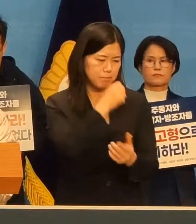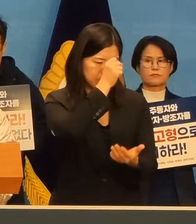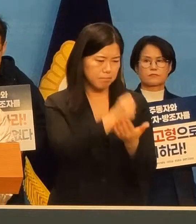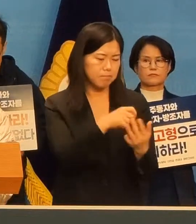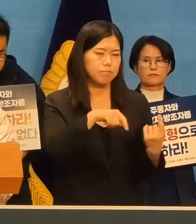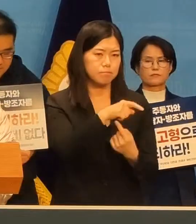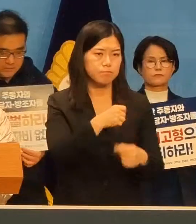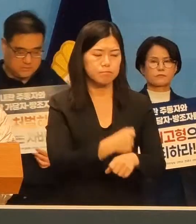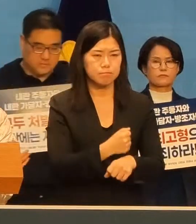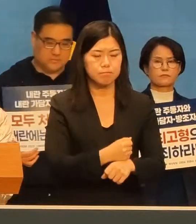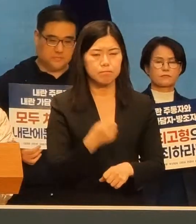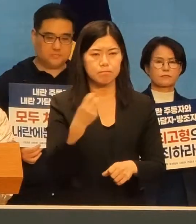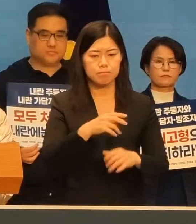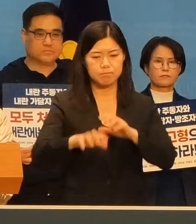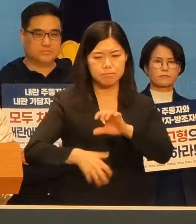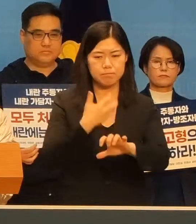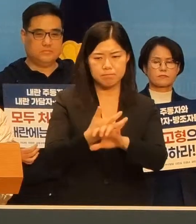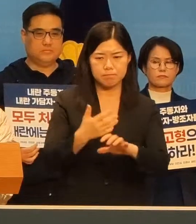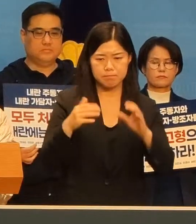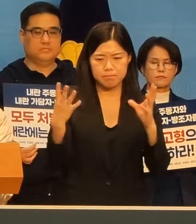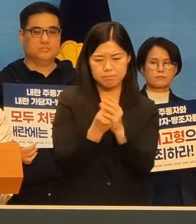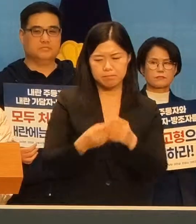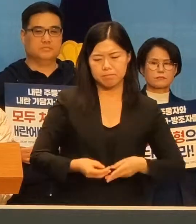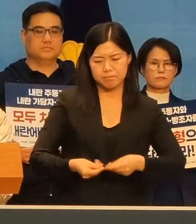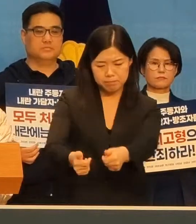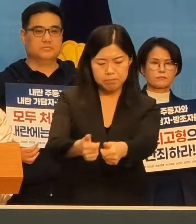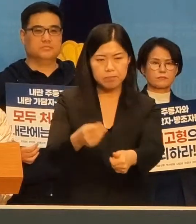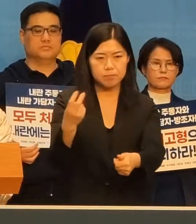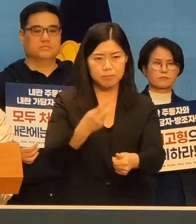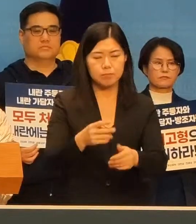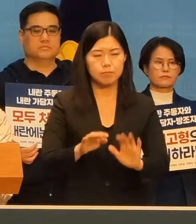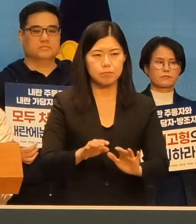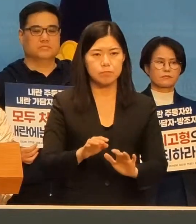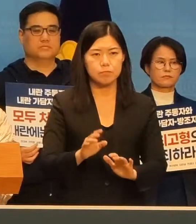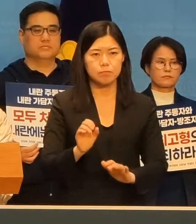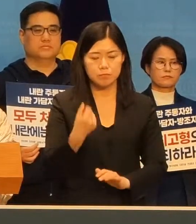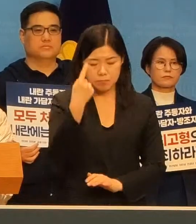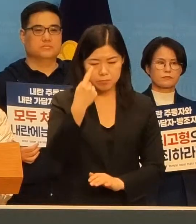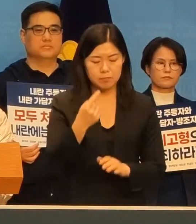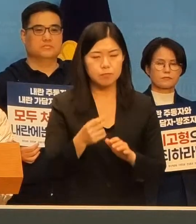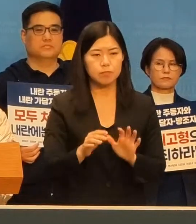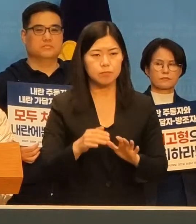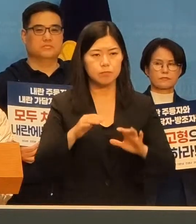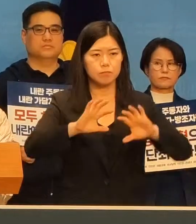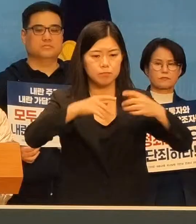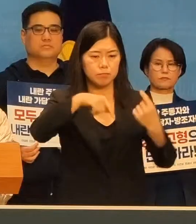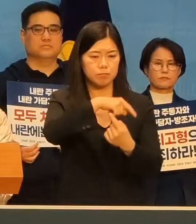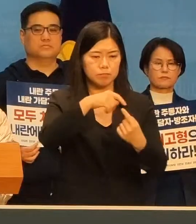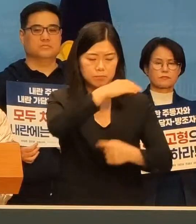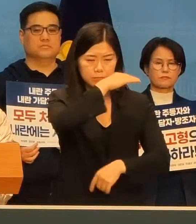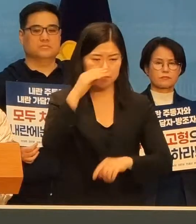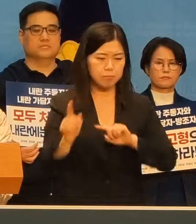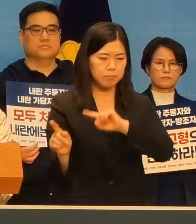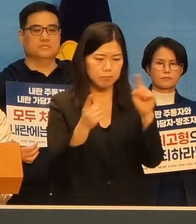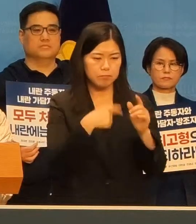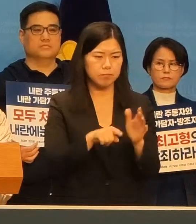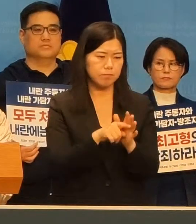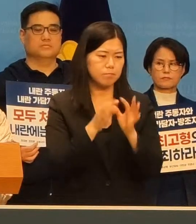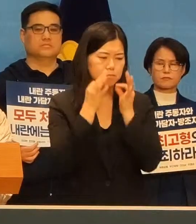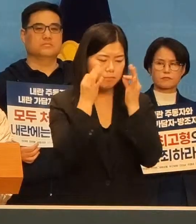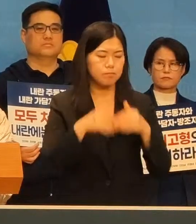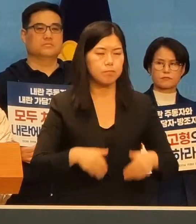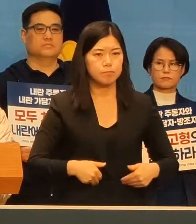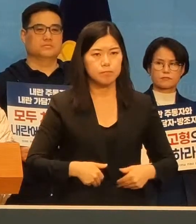정상화하고 내란의 완전한 진압과 종식을 통한 헌정 질서 회복에 전력을 다해야 합니다.